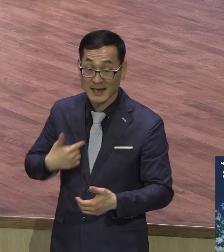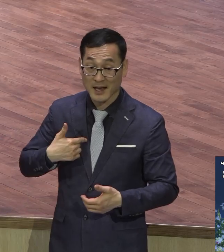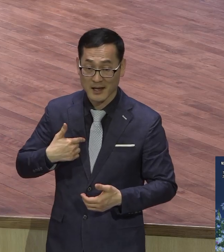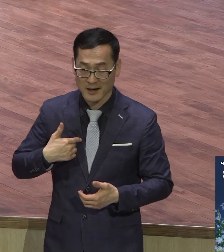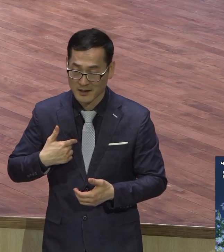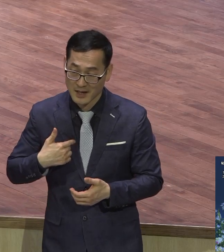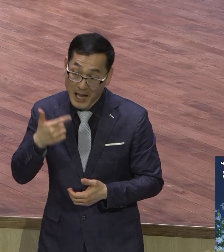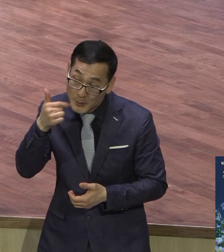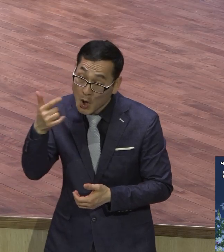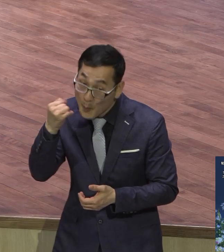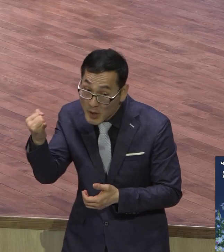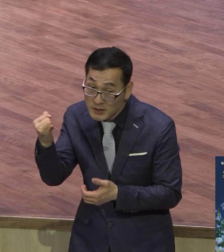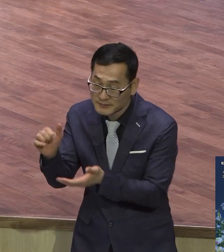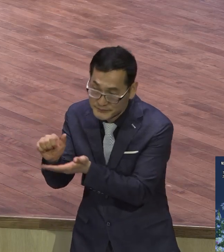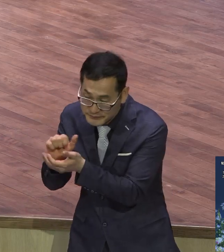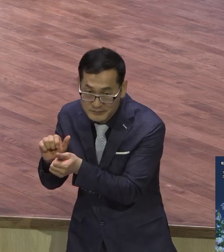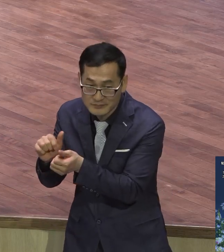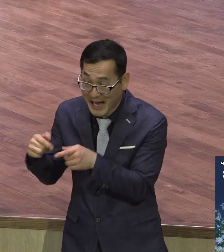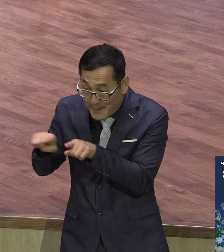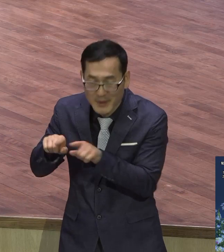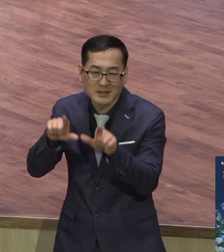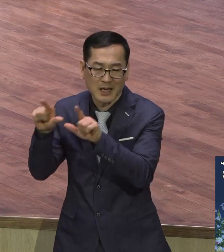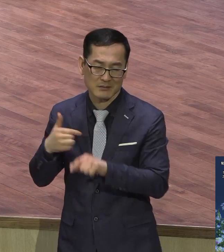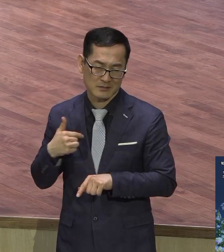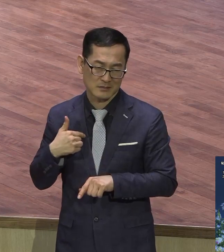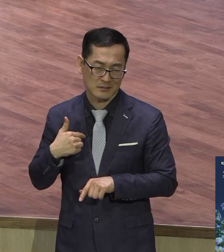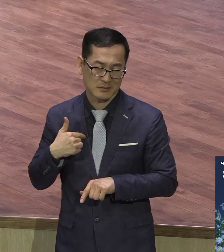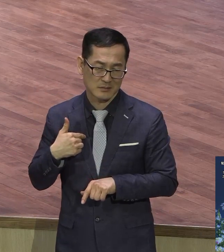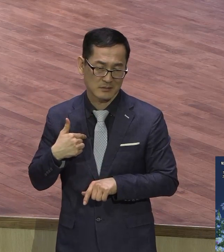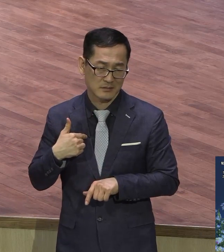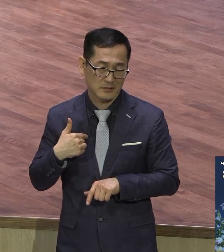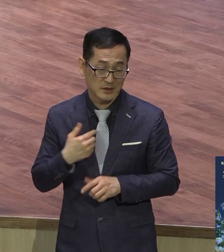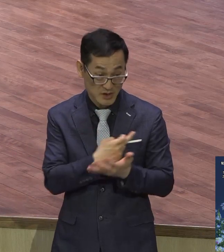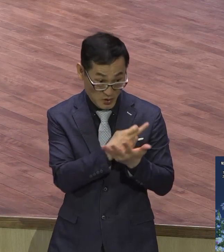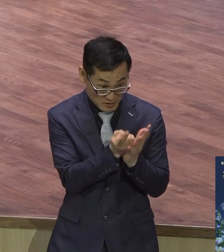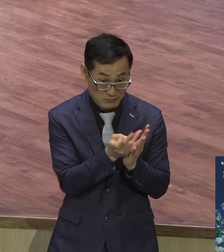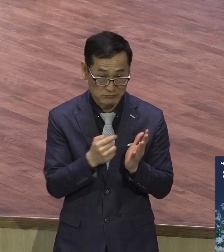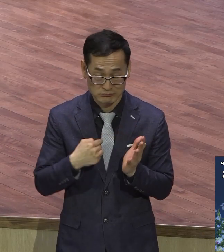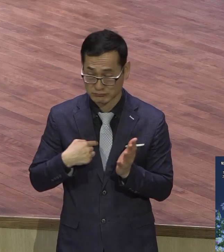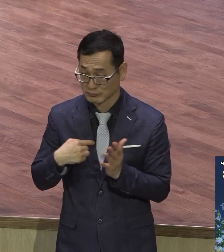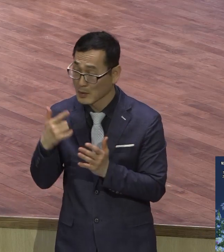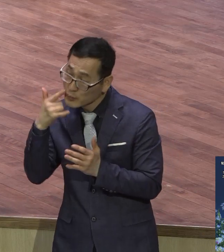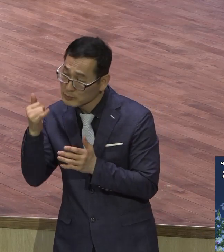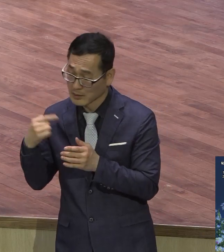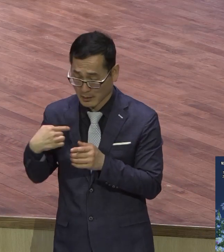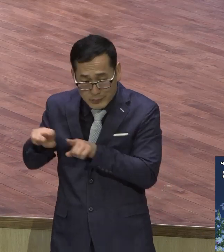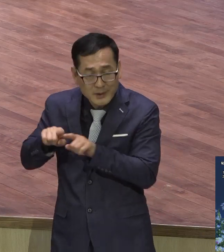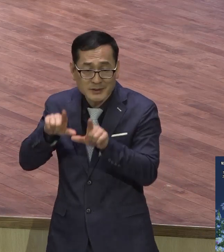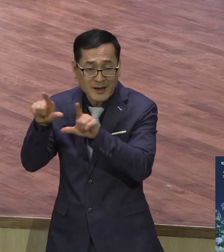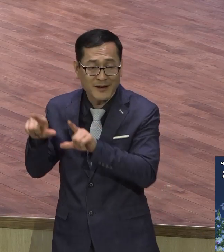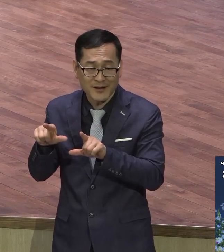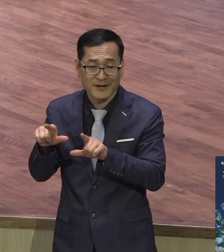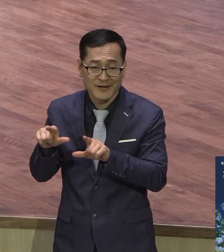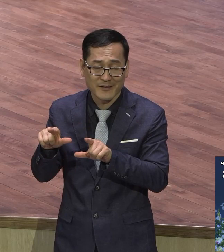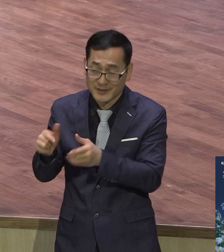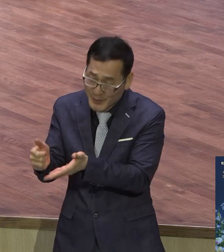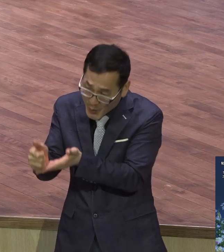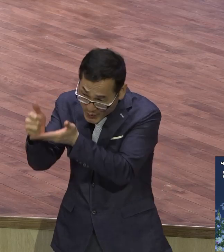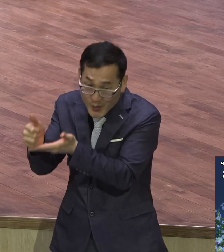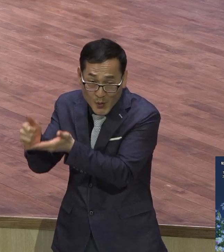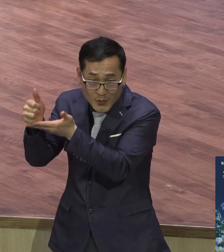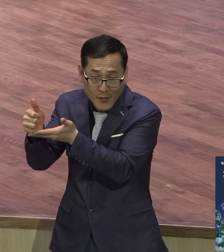유일하게 형제들 중에서 내가 모시고 살았다고 부모 공경을 그렇게 하면요